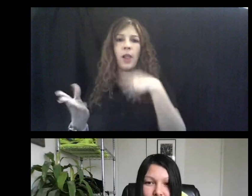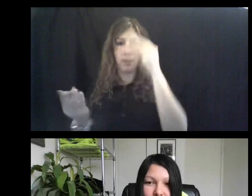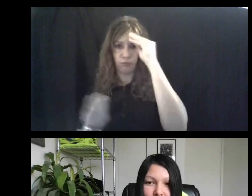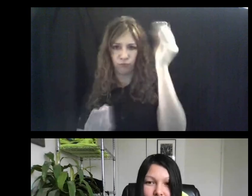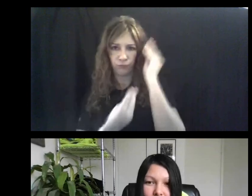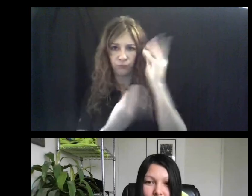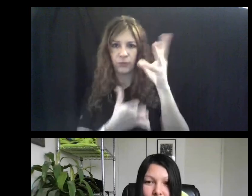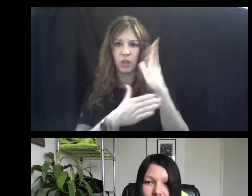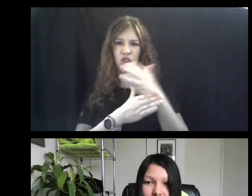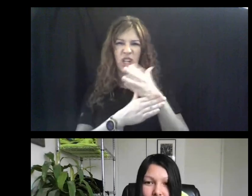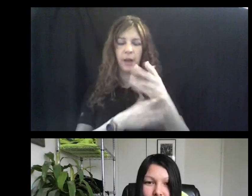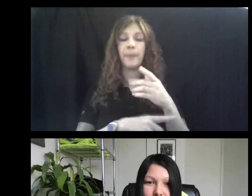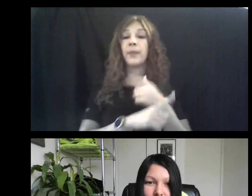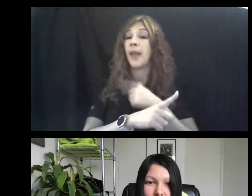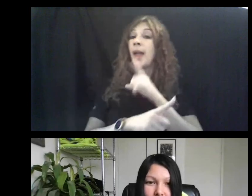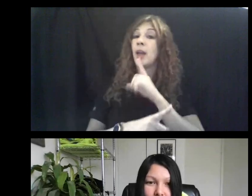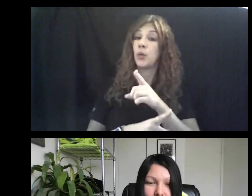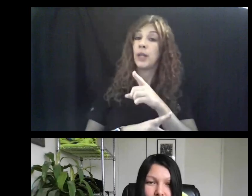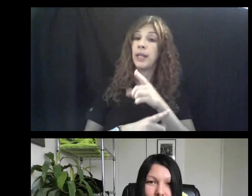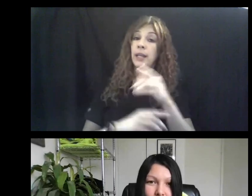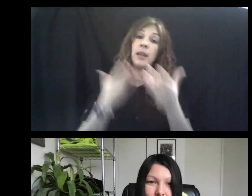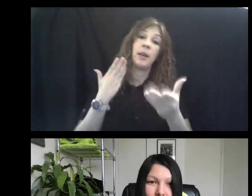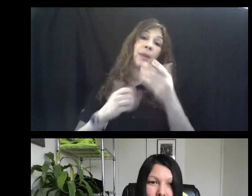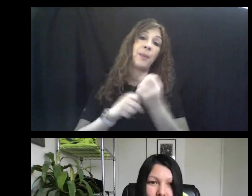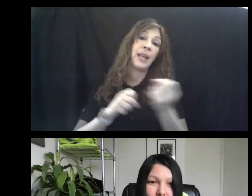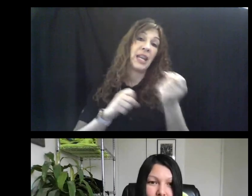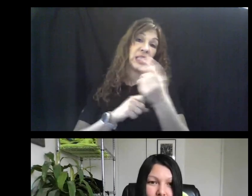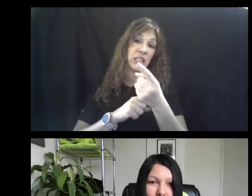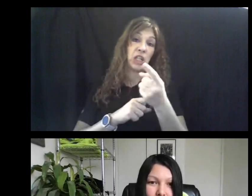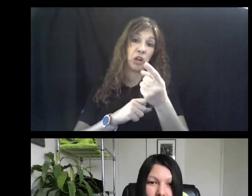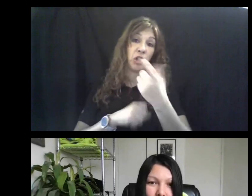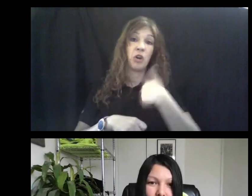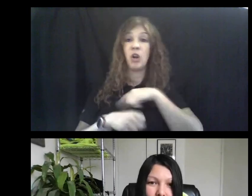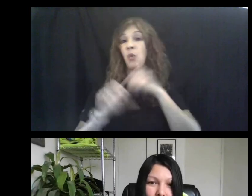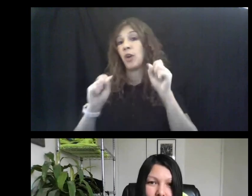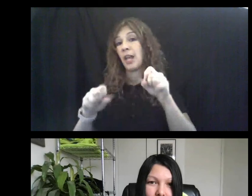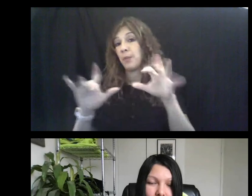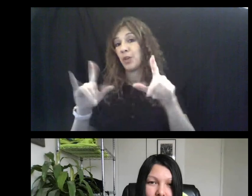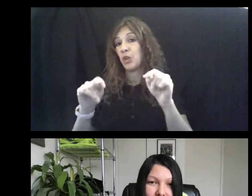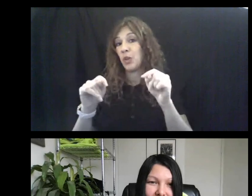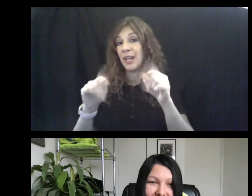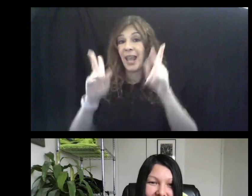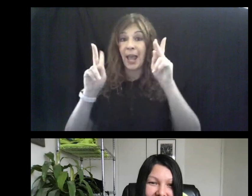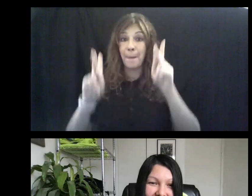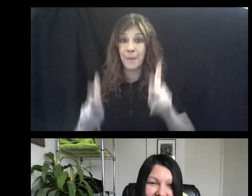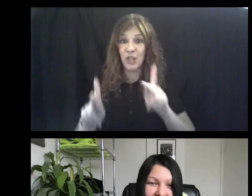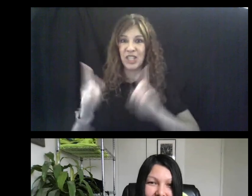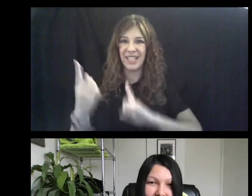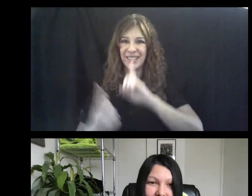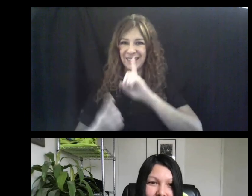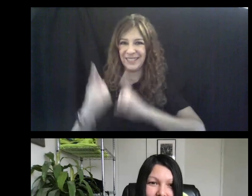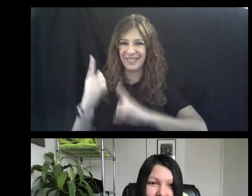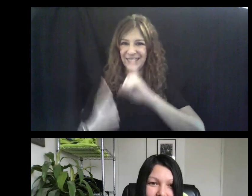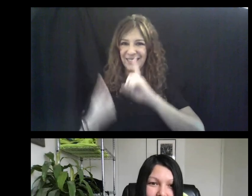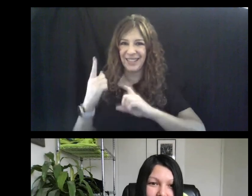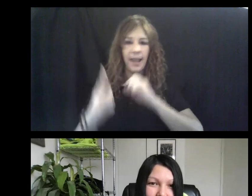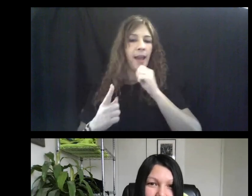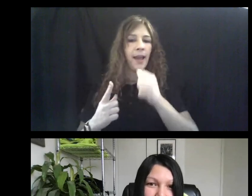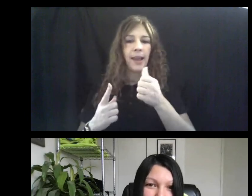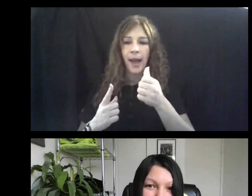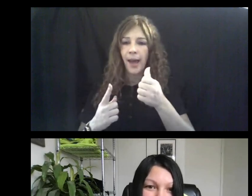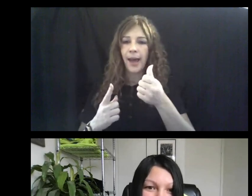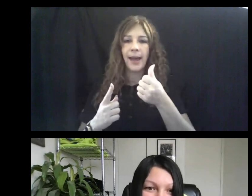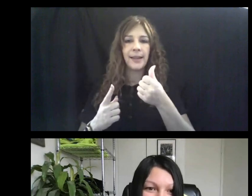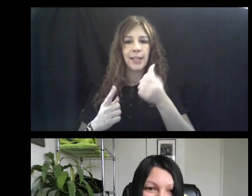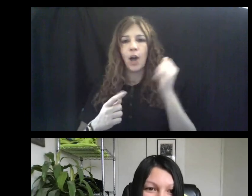Ya, y tal vez el próximo año lo podamos hacer en persona, ya que no tengamos todo